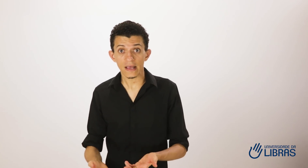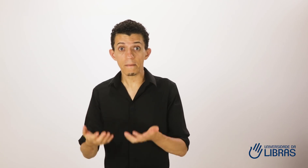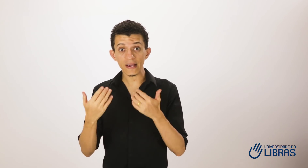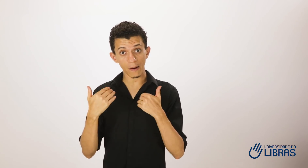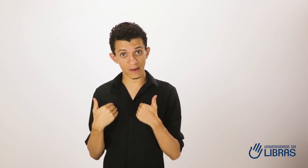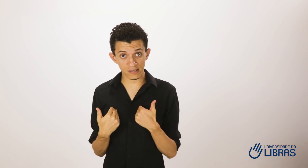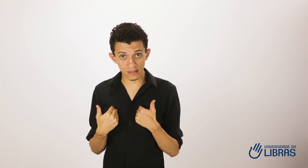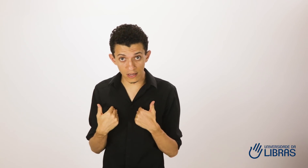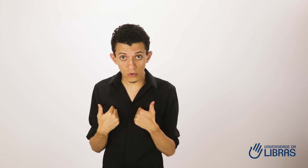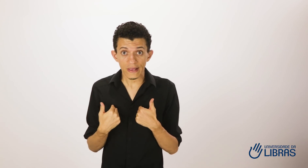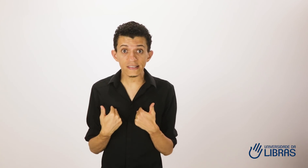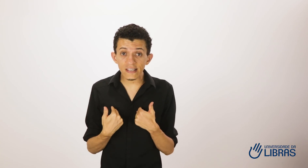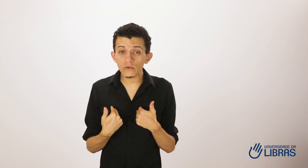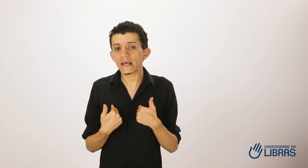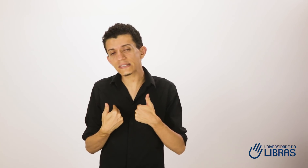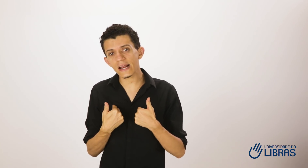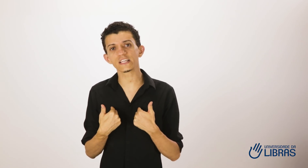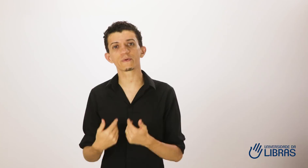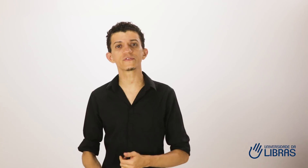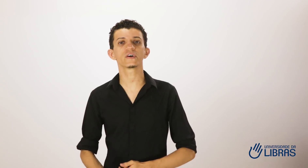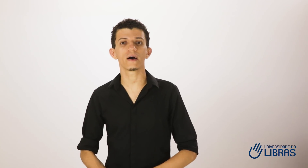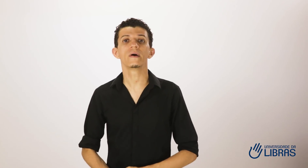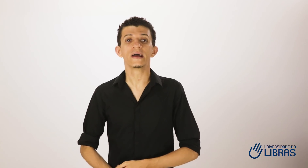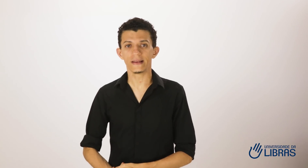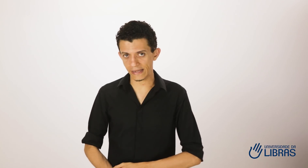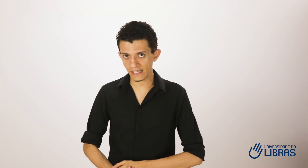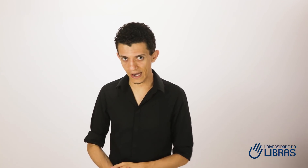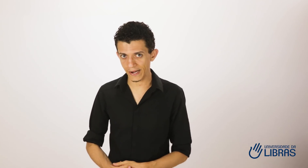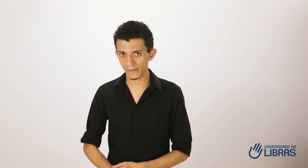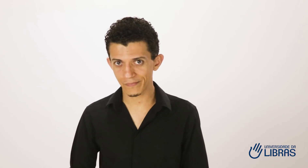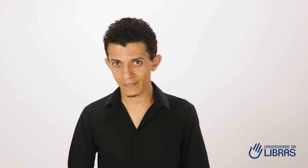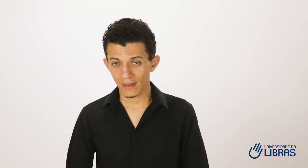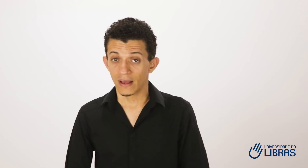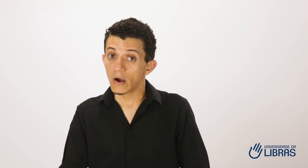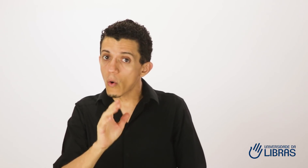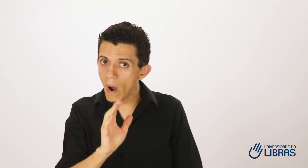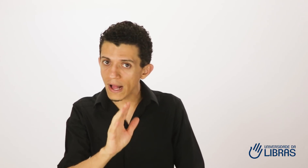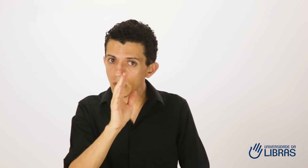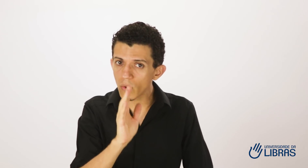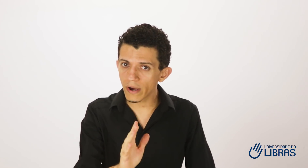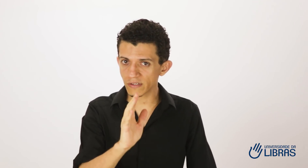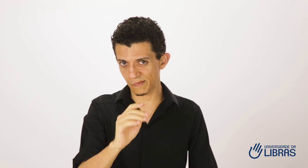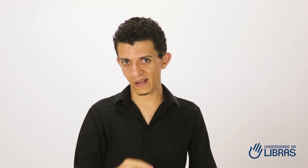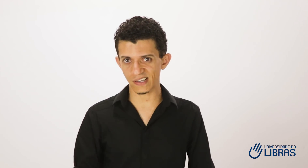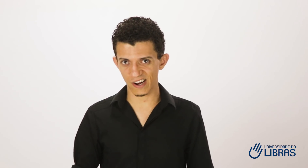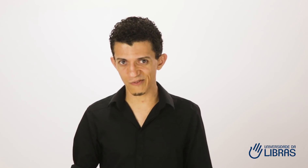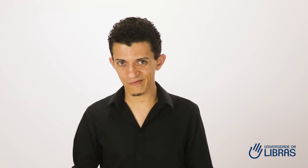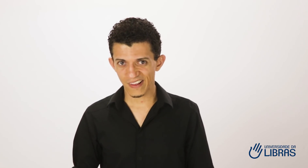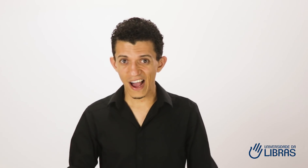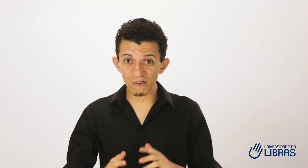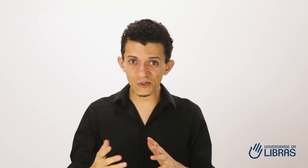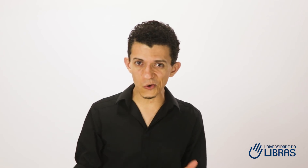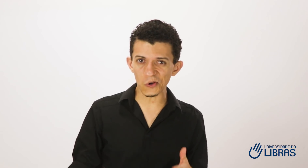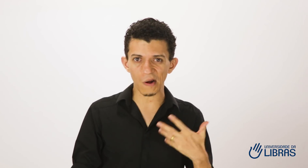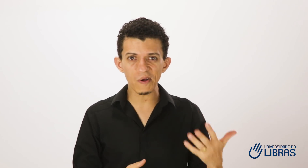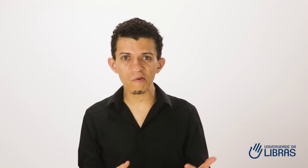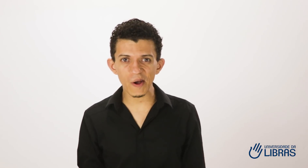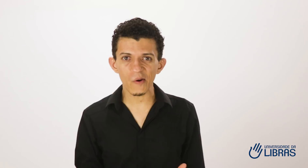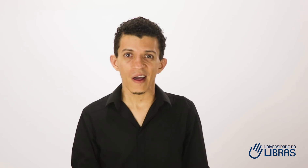me capacitando e sendo um excelente profissional nessa área. 4 anos se passaram. Aí um surdo, amigo meu,